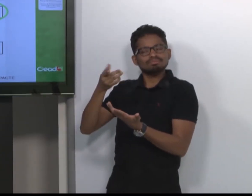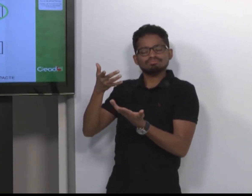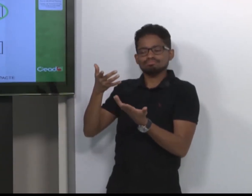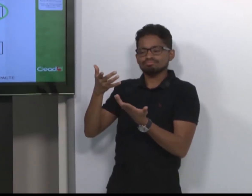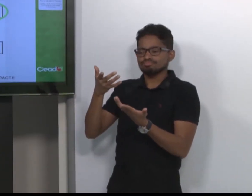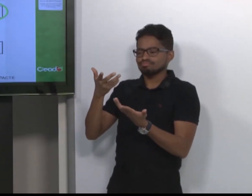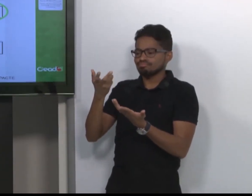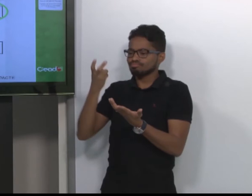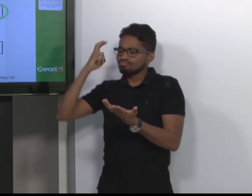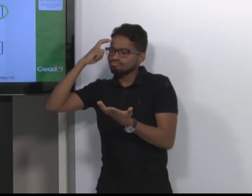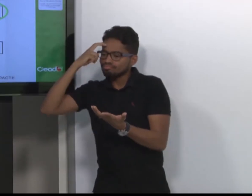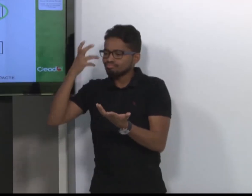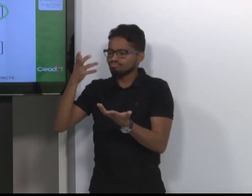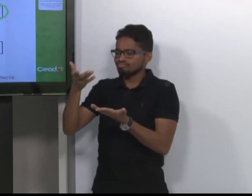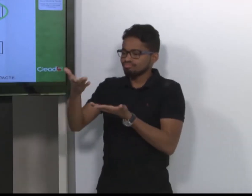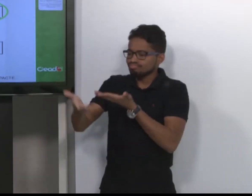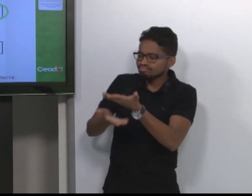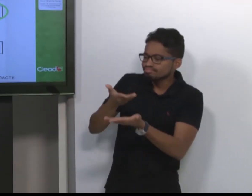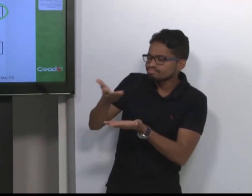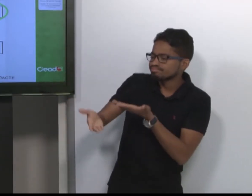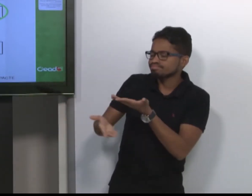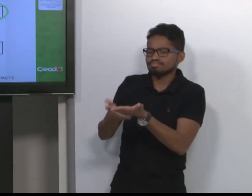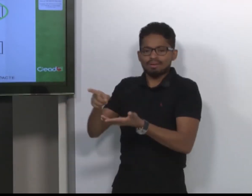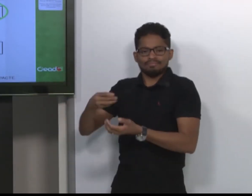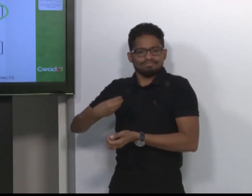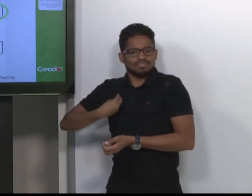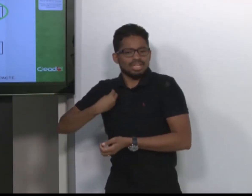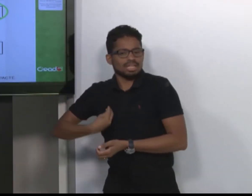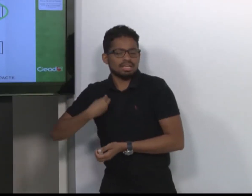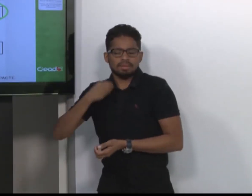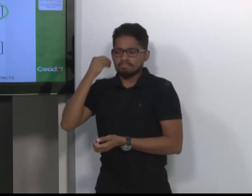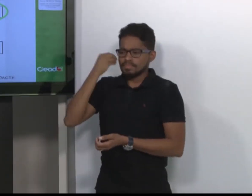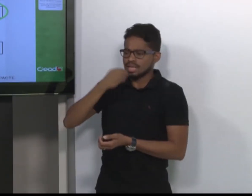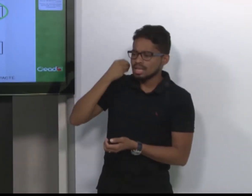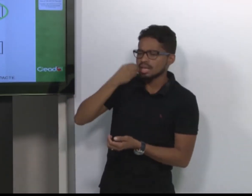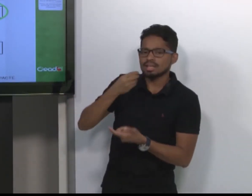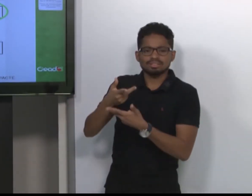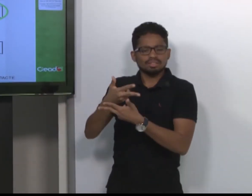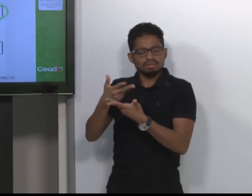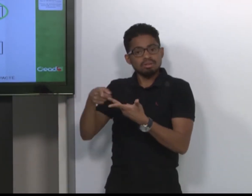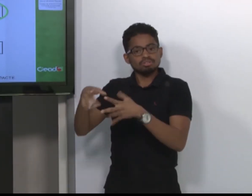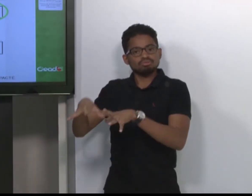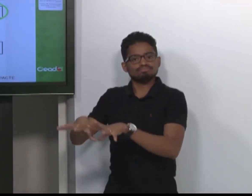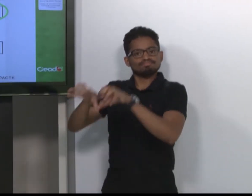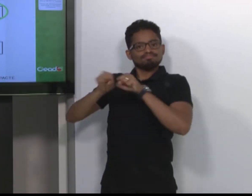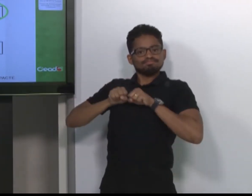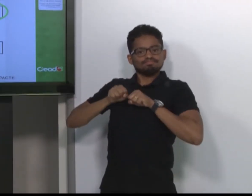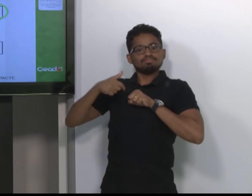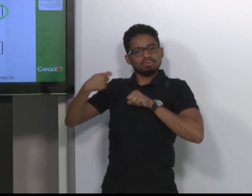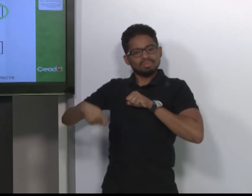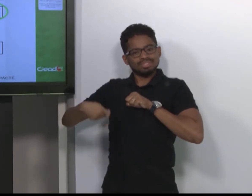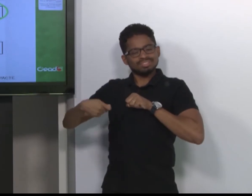comunidade, de forma a compreender essa cultura, interagir, perceber como vivem, suas